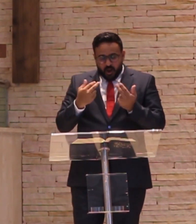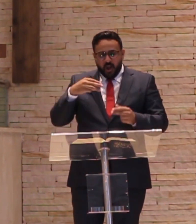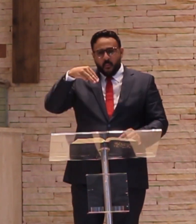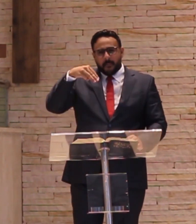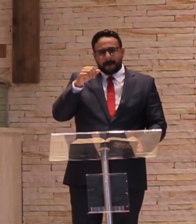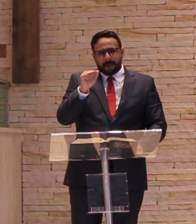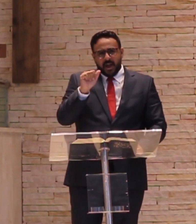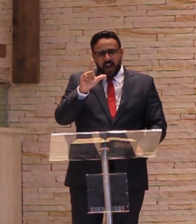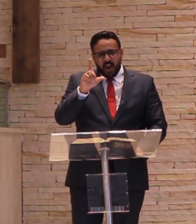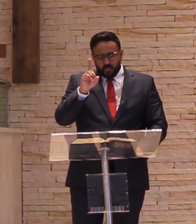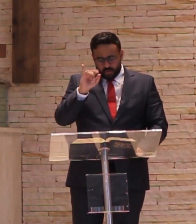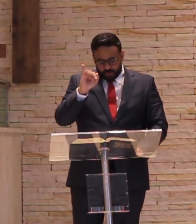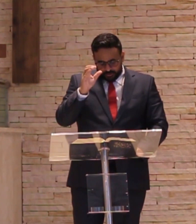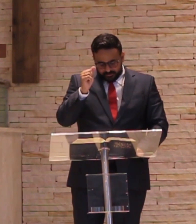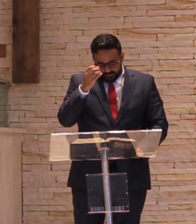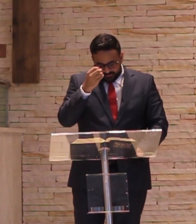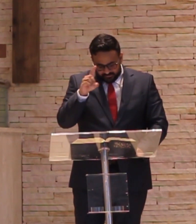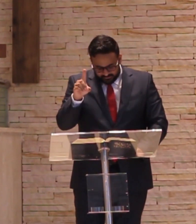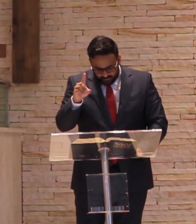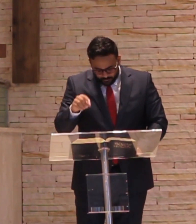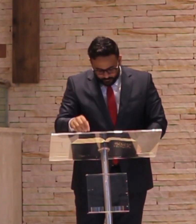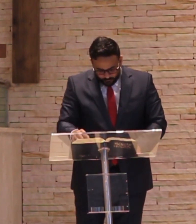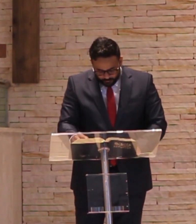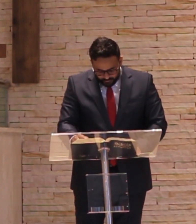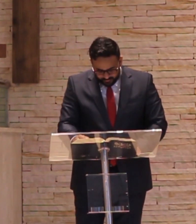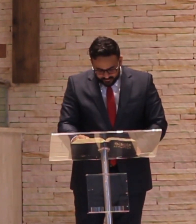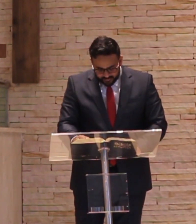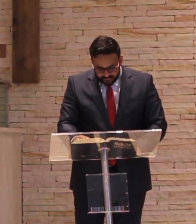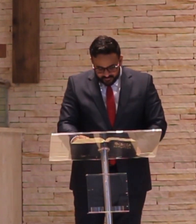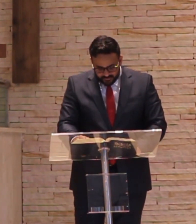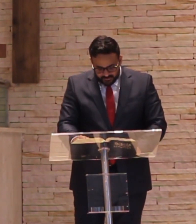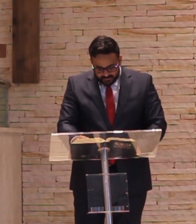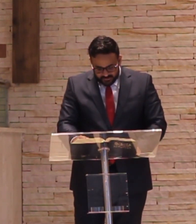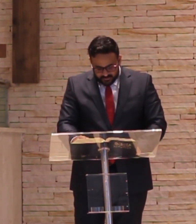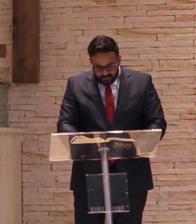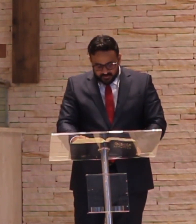da maldição da lei,